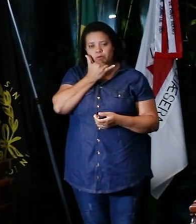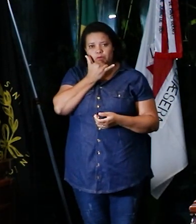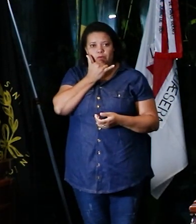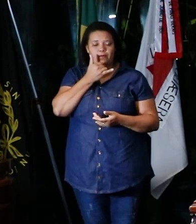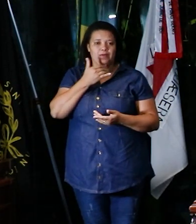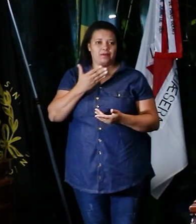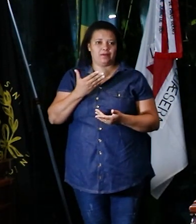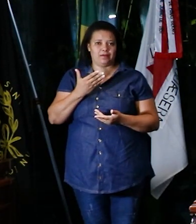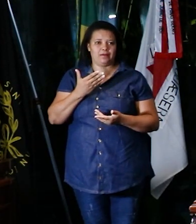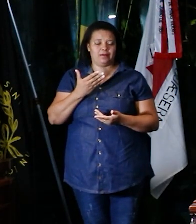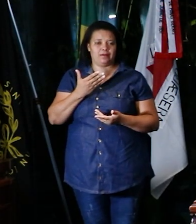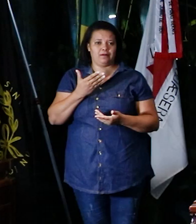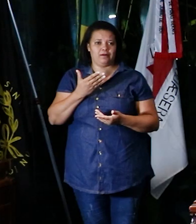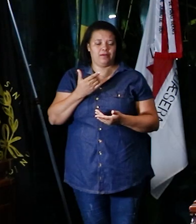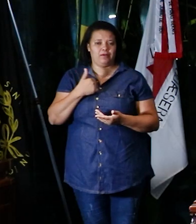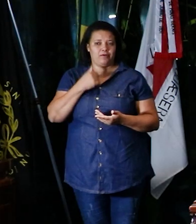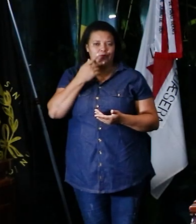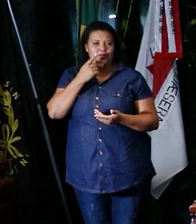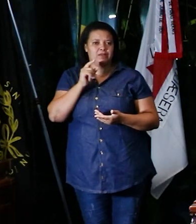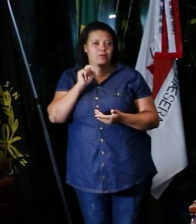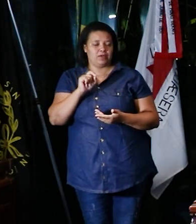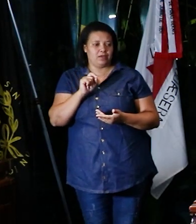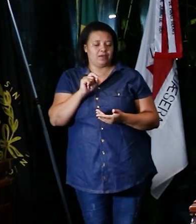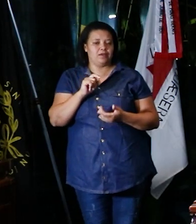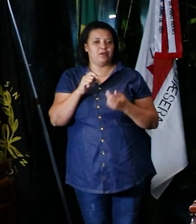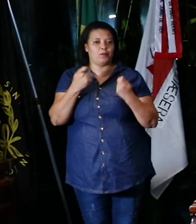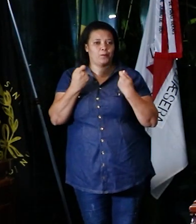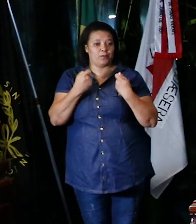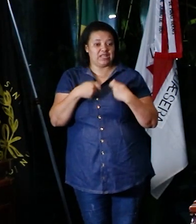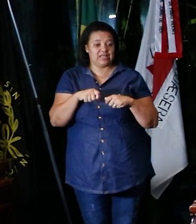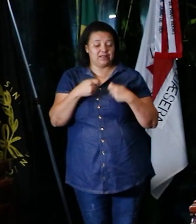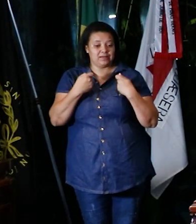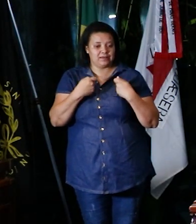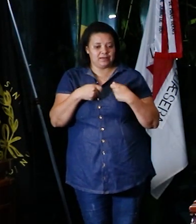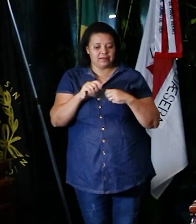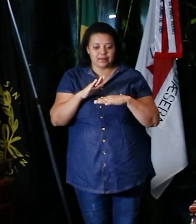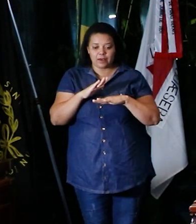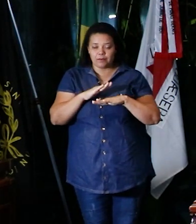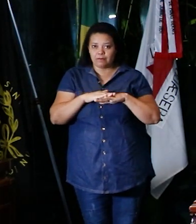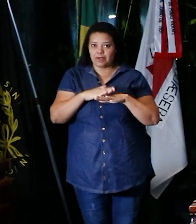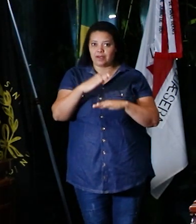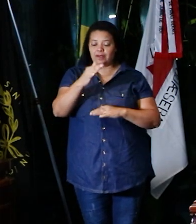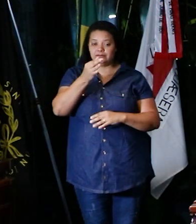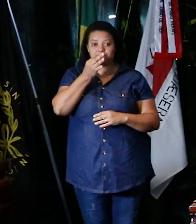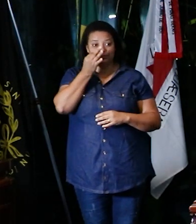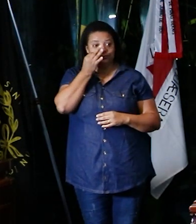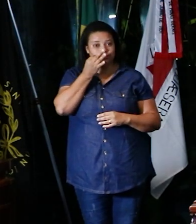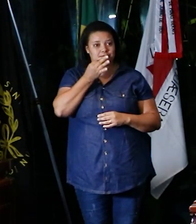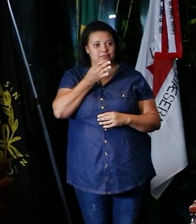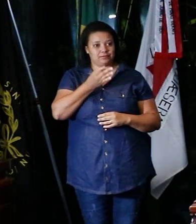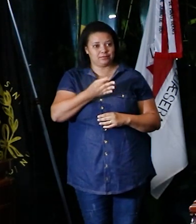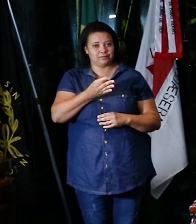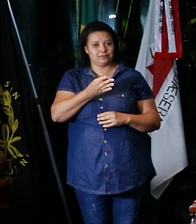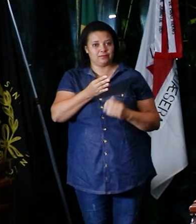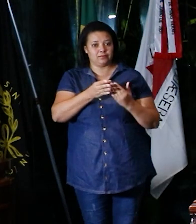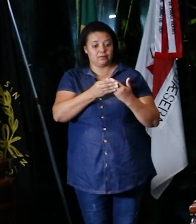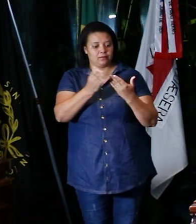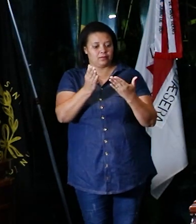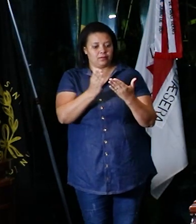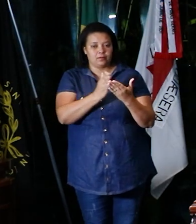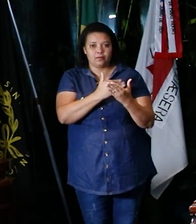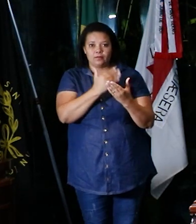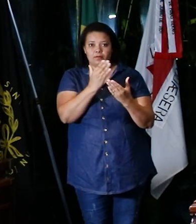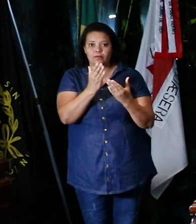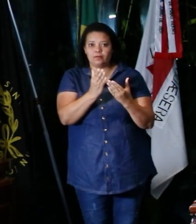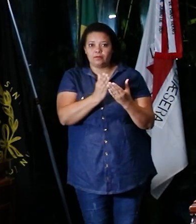lhe dizer que, nesse caso, carece prestar mais atenção ainda nos livros,